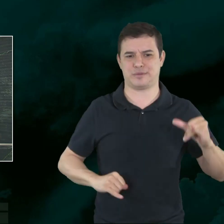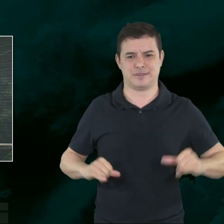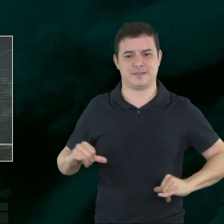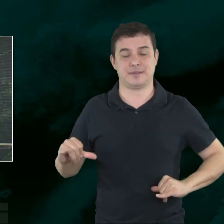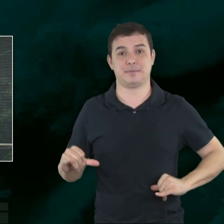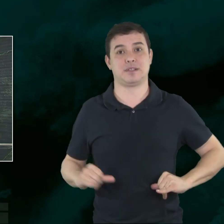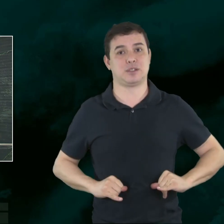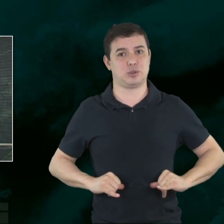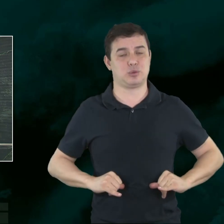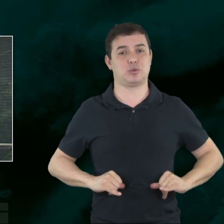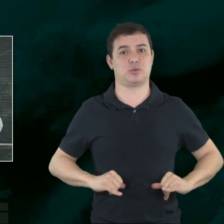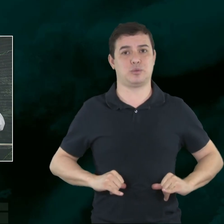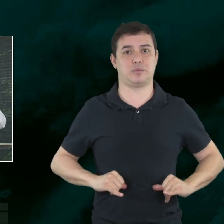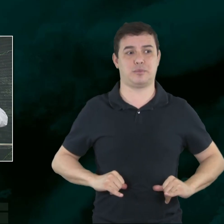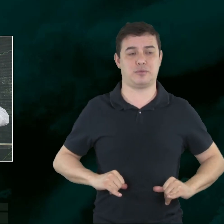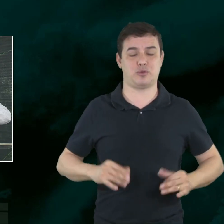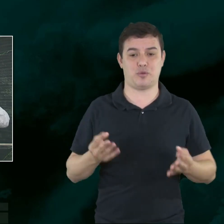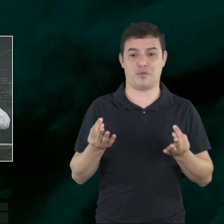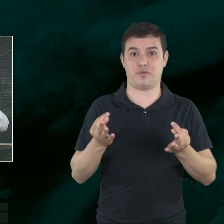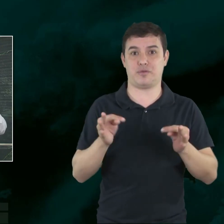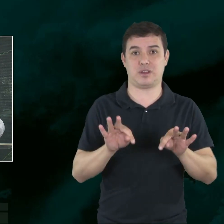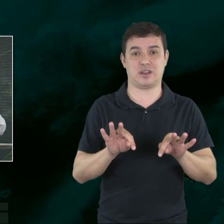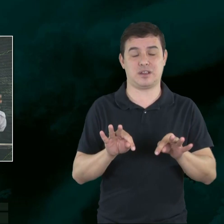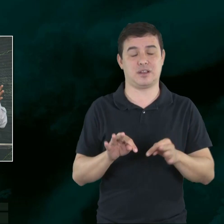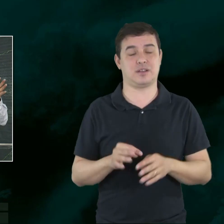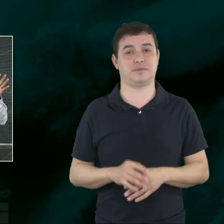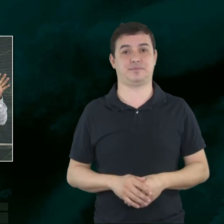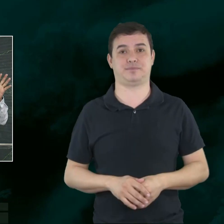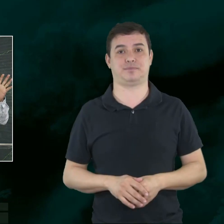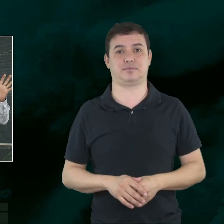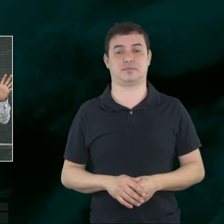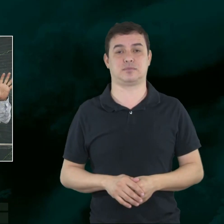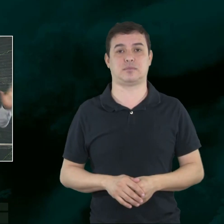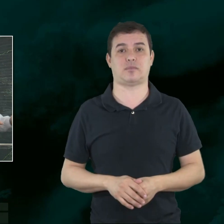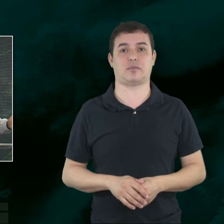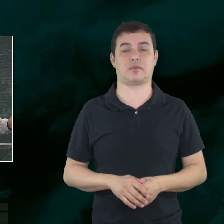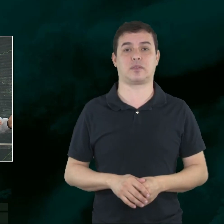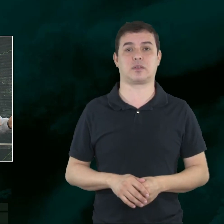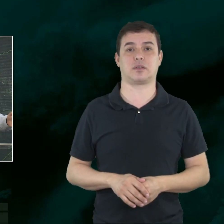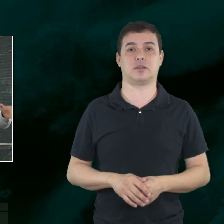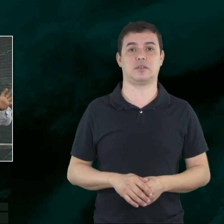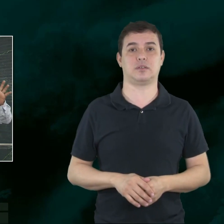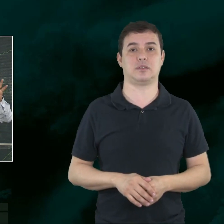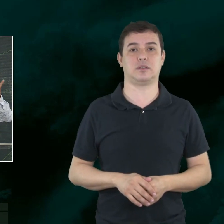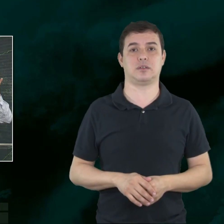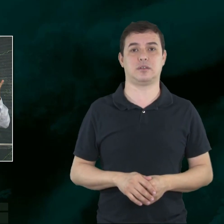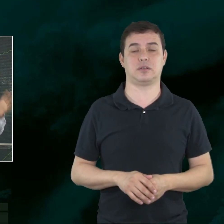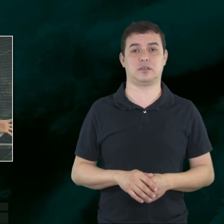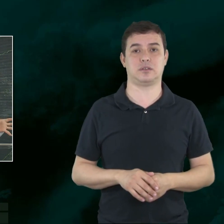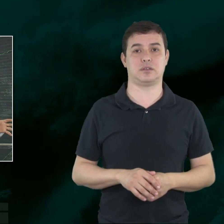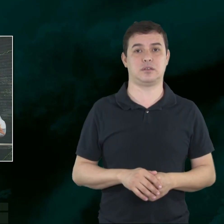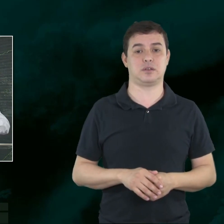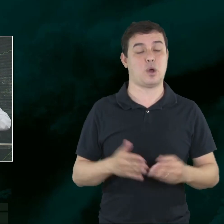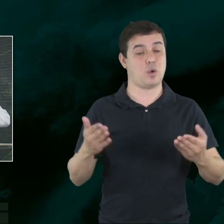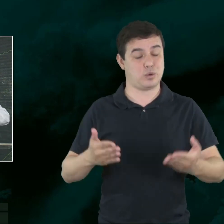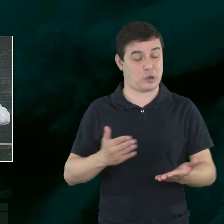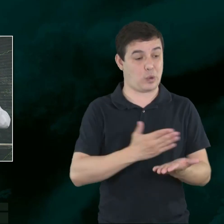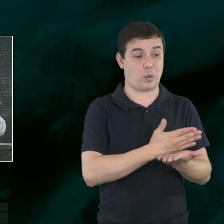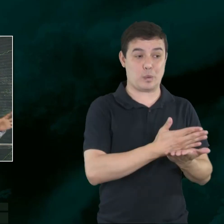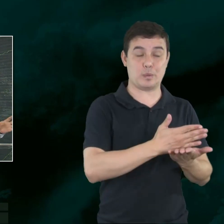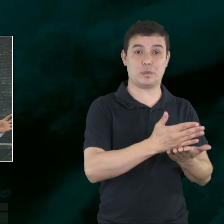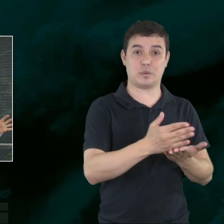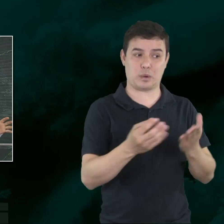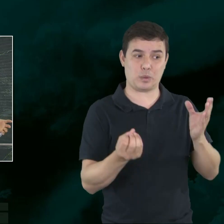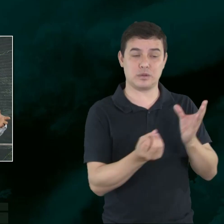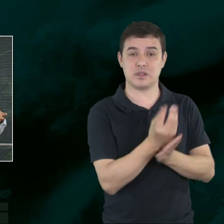começou na era do fim, mas é o princípio das dores. Então, nós passamos por isso, estamos passando por isso, o